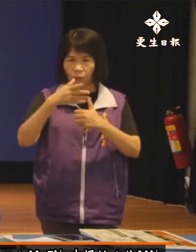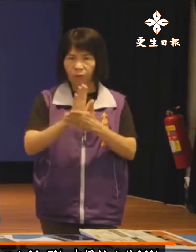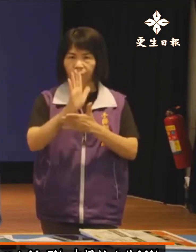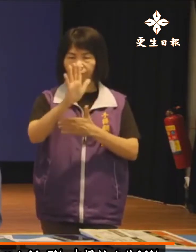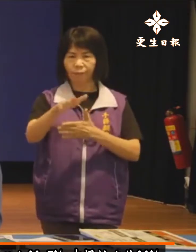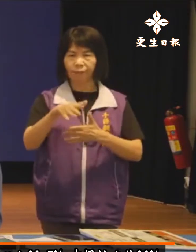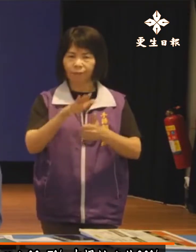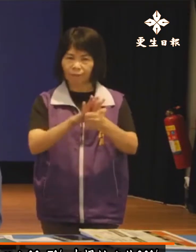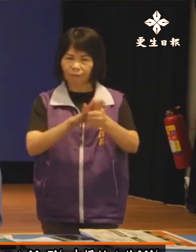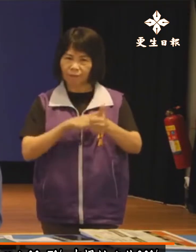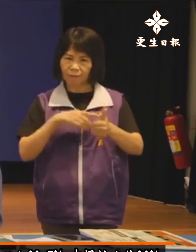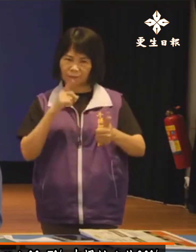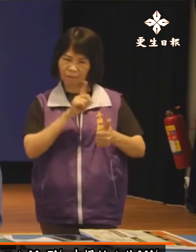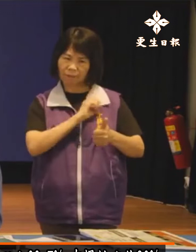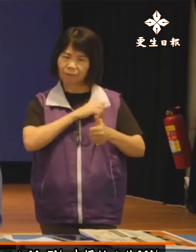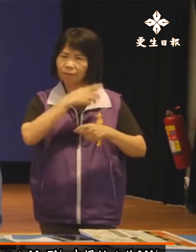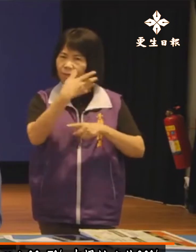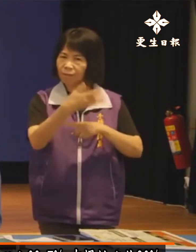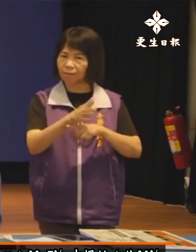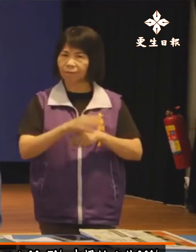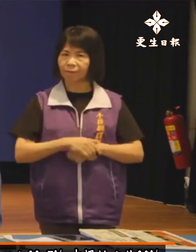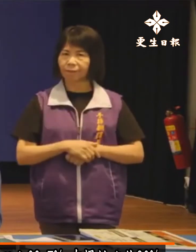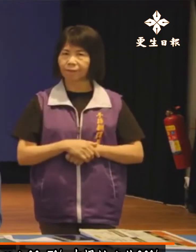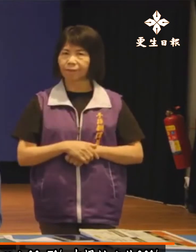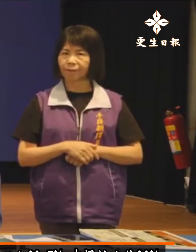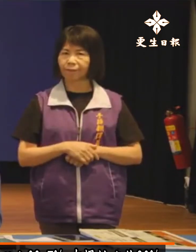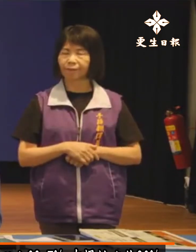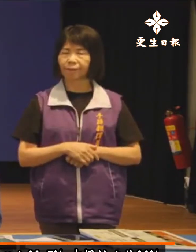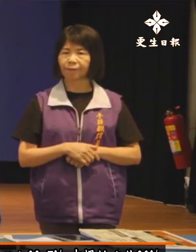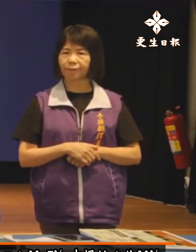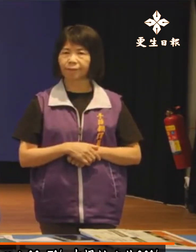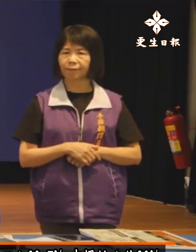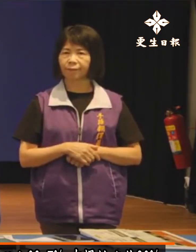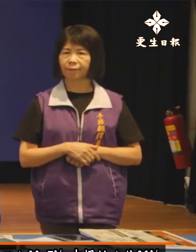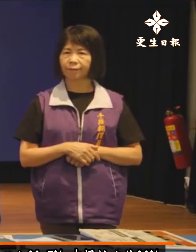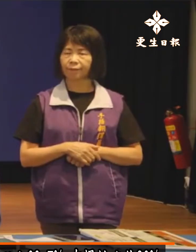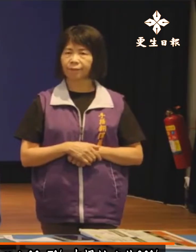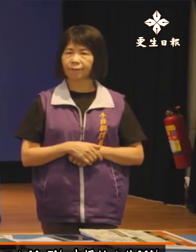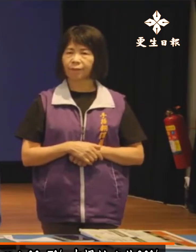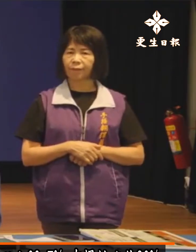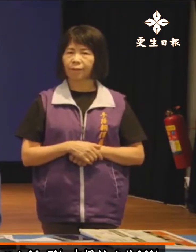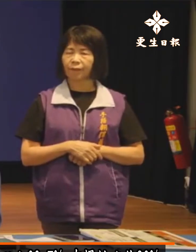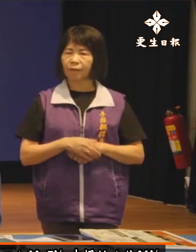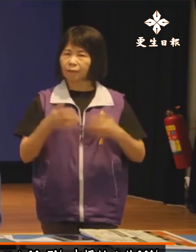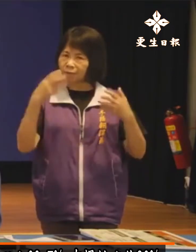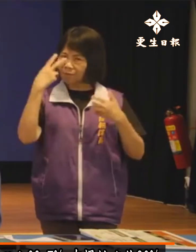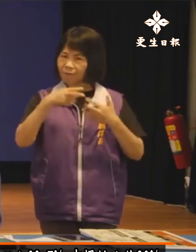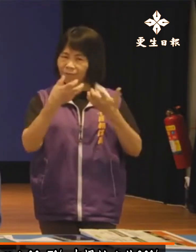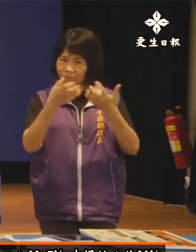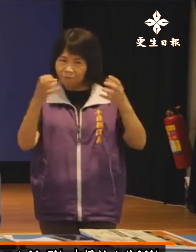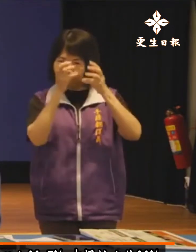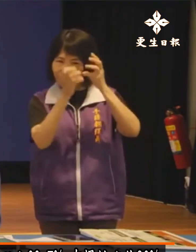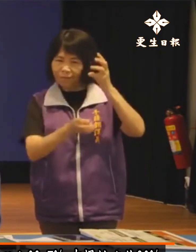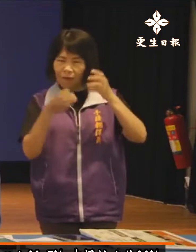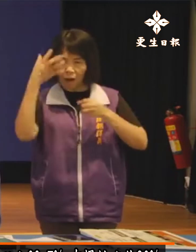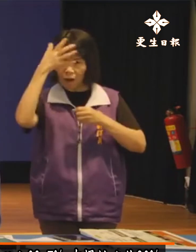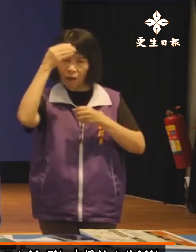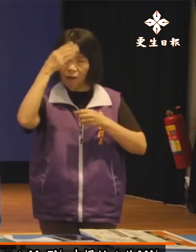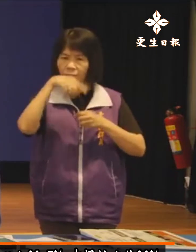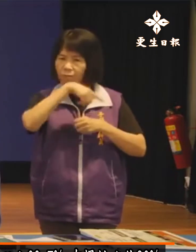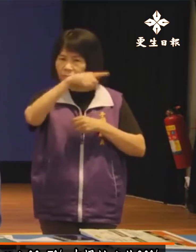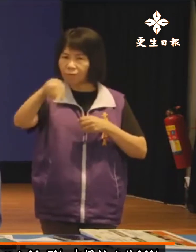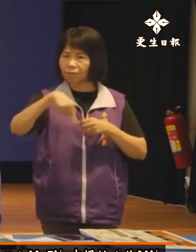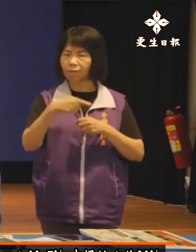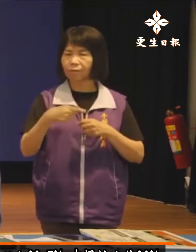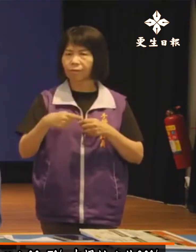中那造成了他的这个死亡。那整体来看，我们在分析这里边